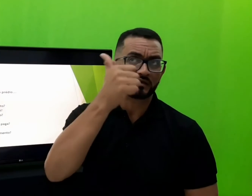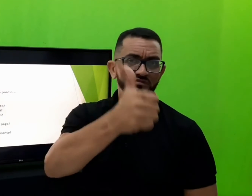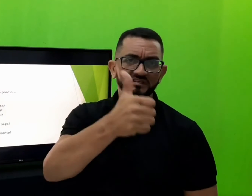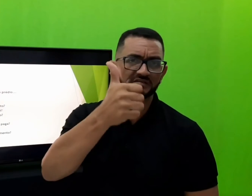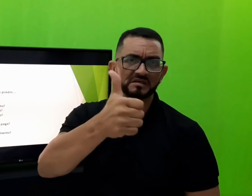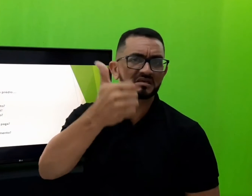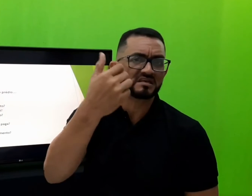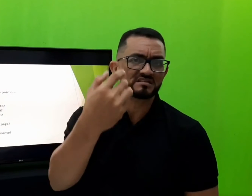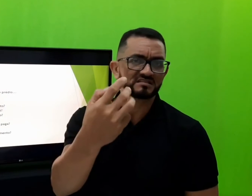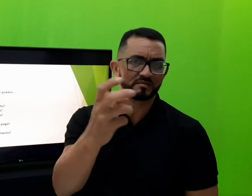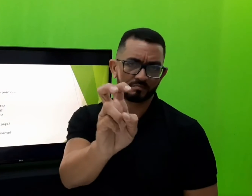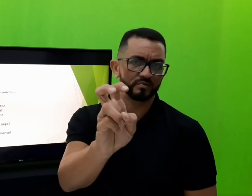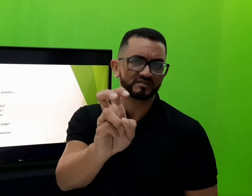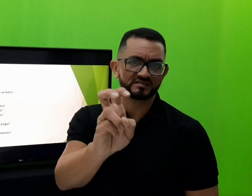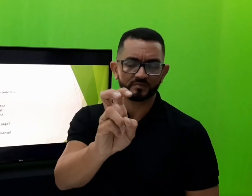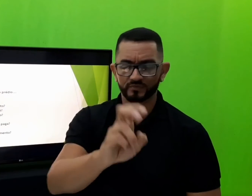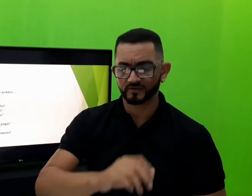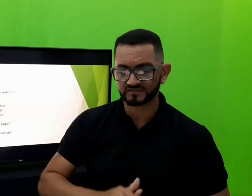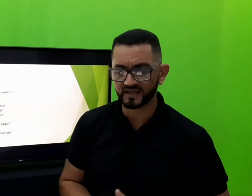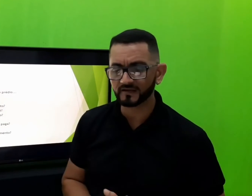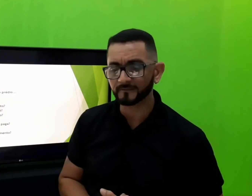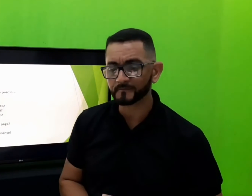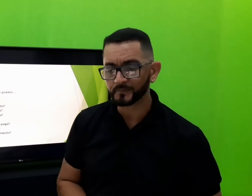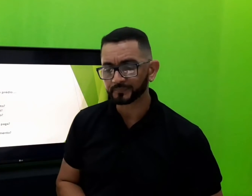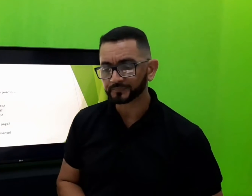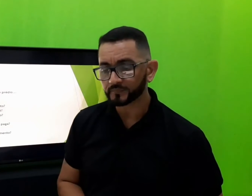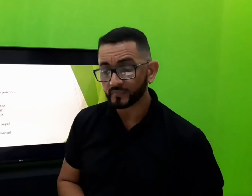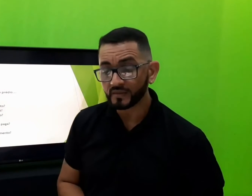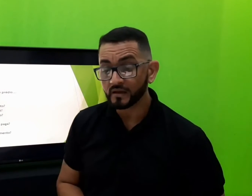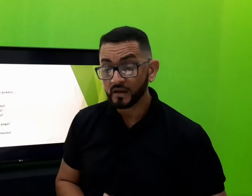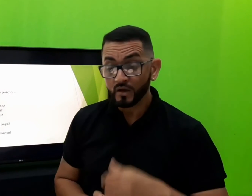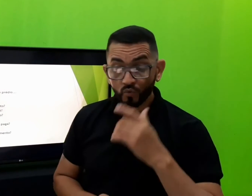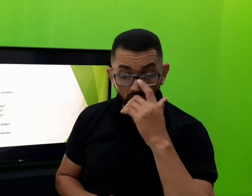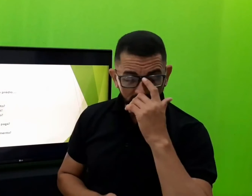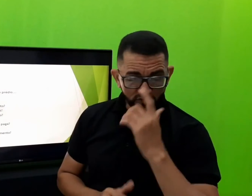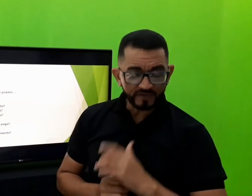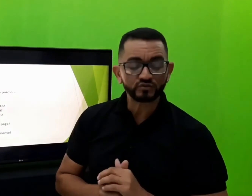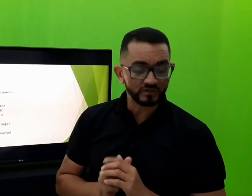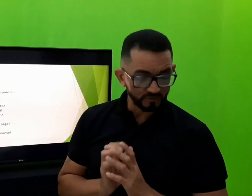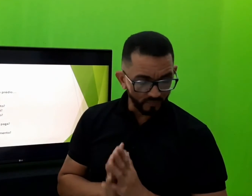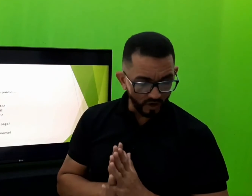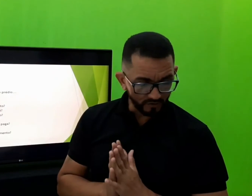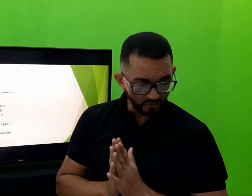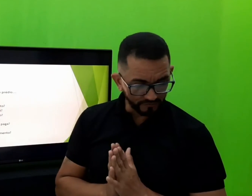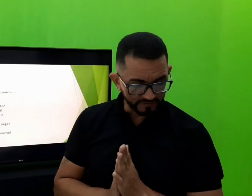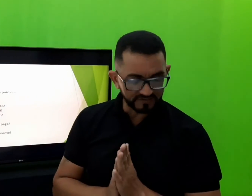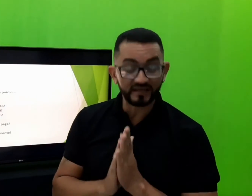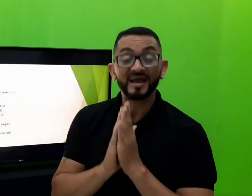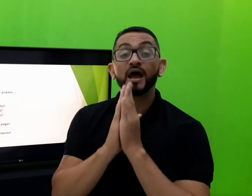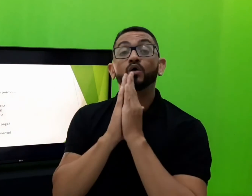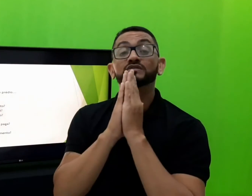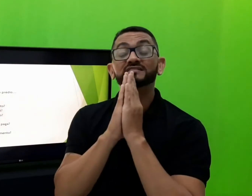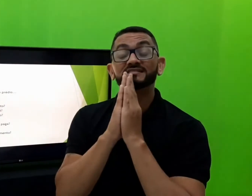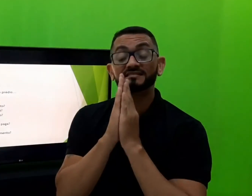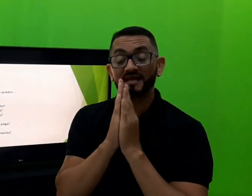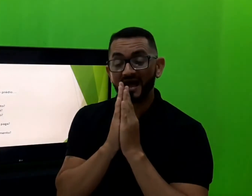é no 115, por exemplo, certo? Quantas pessoas moram com você?